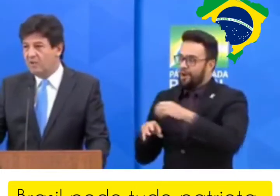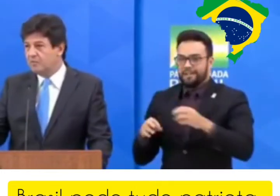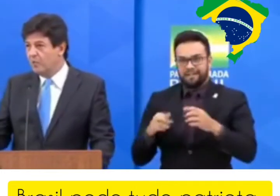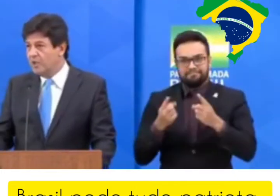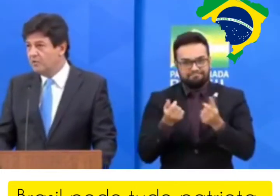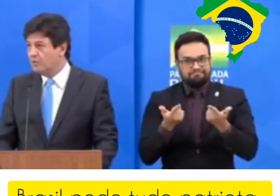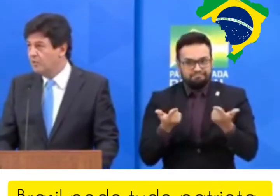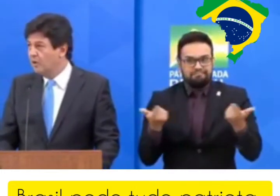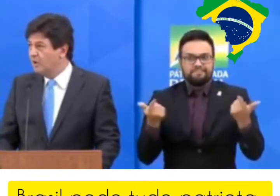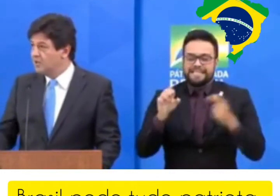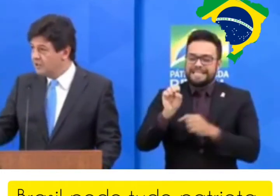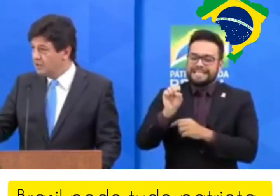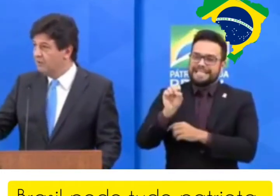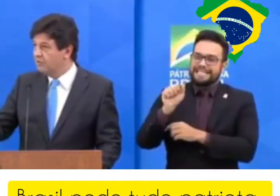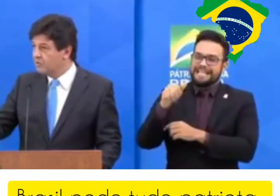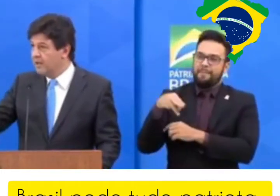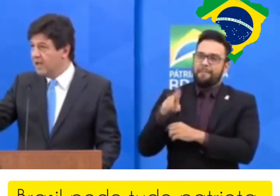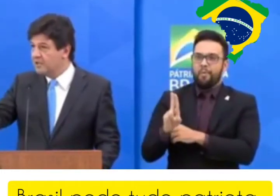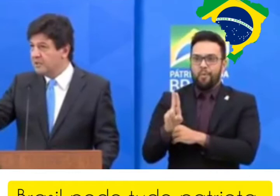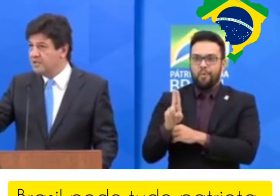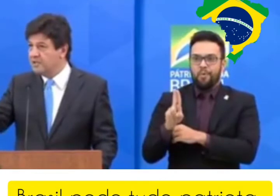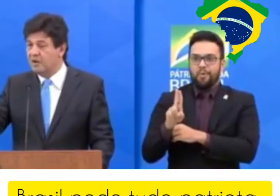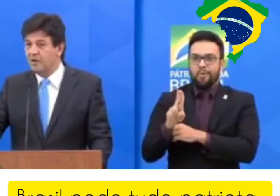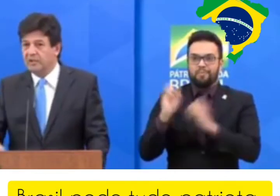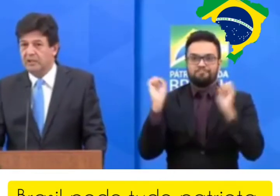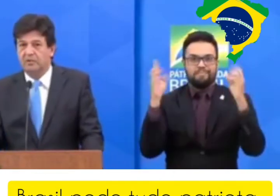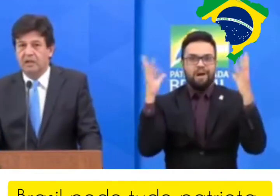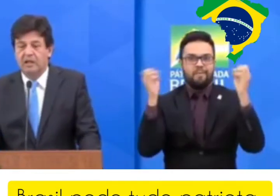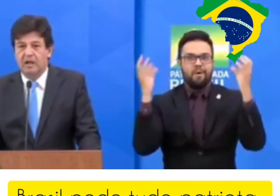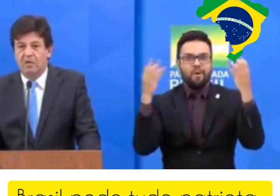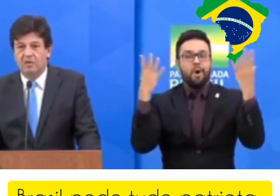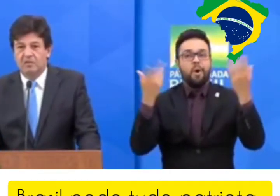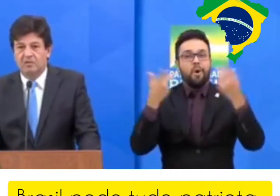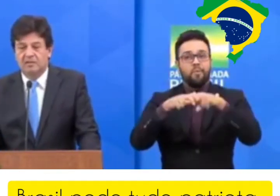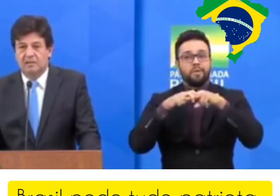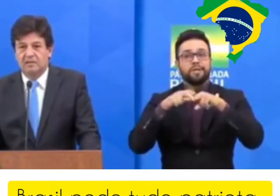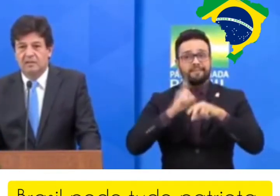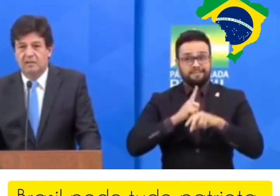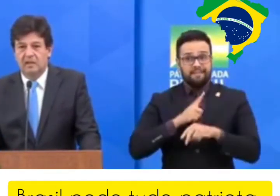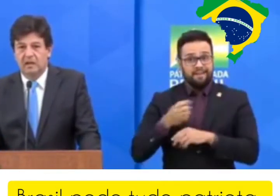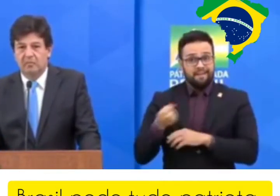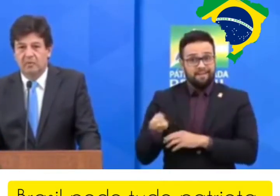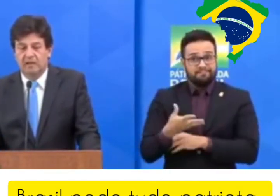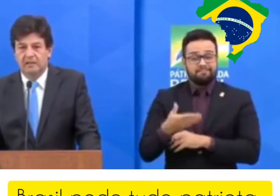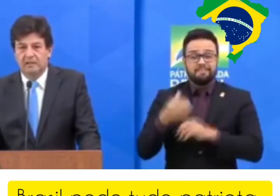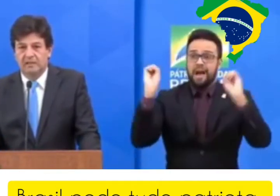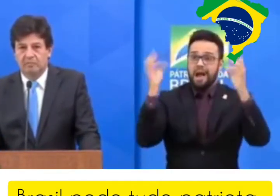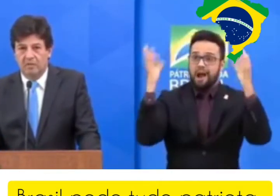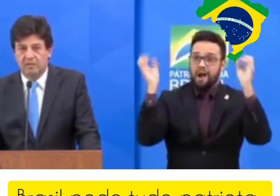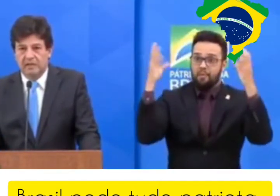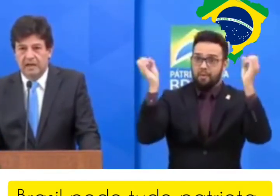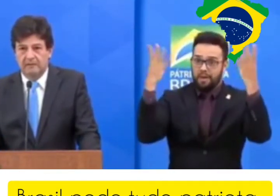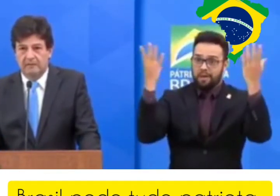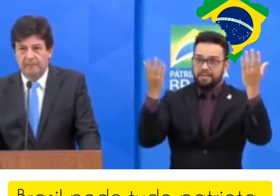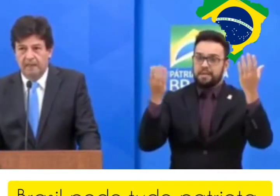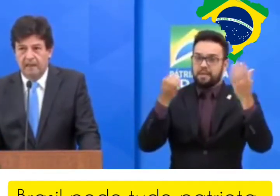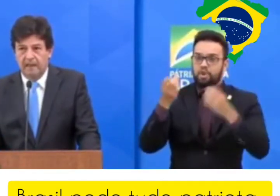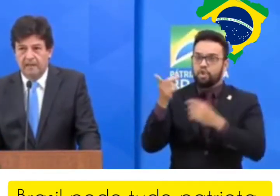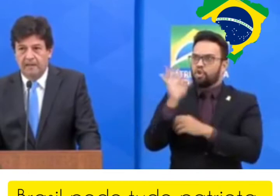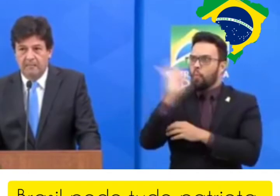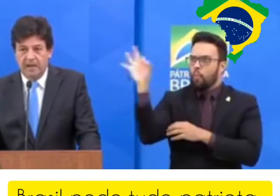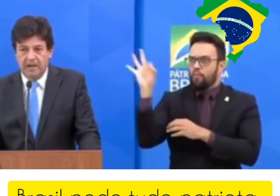E talvez por isso seja um dos pilares para a gente estar rodando aí com as nossas ambulâncias em bom